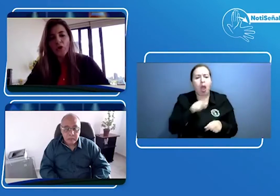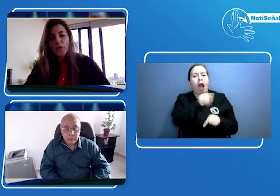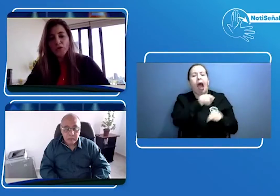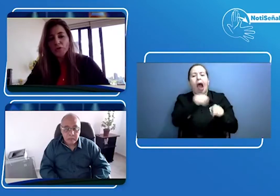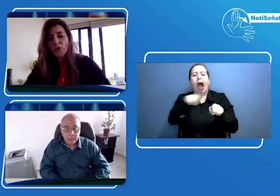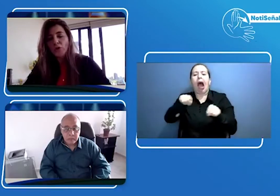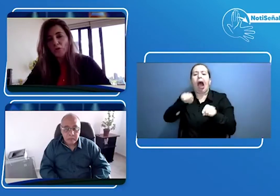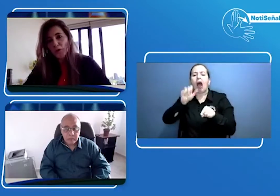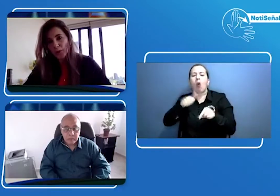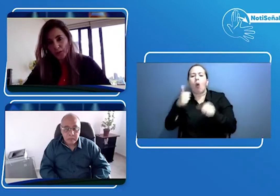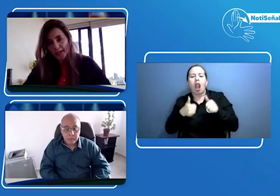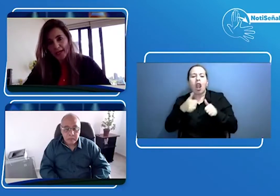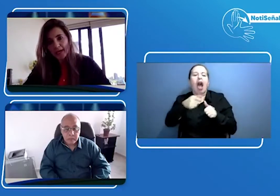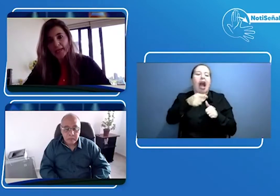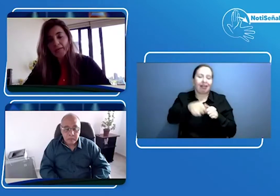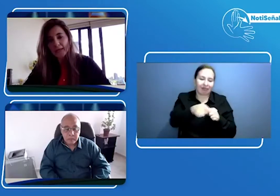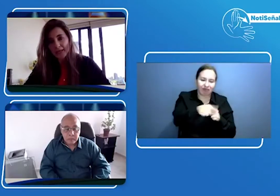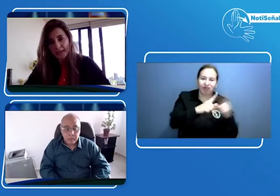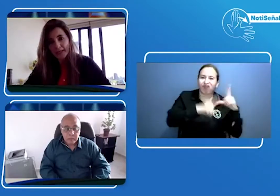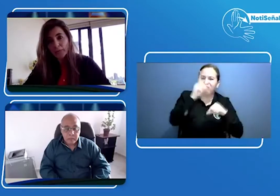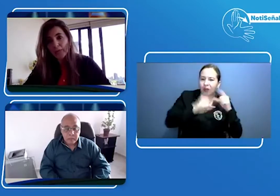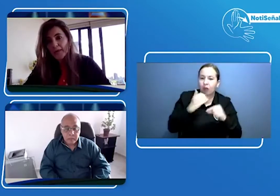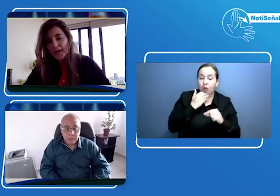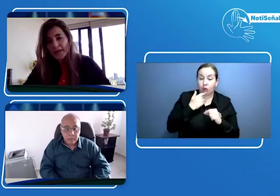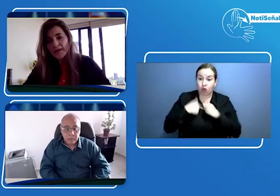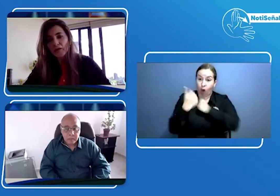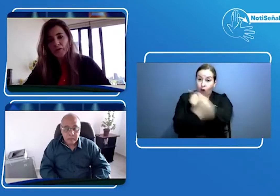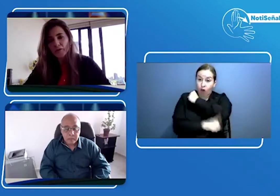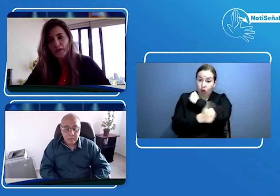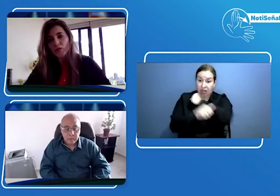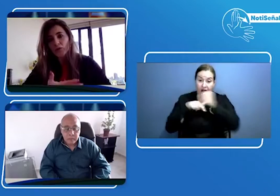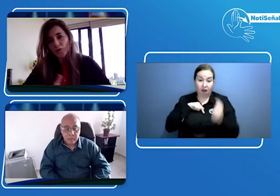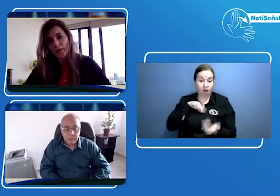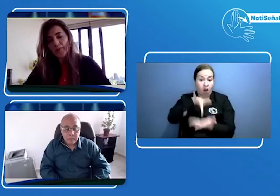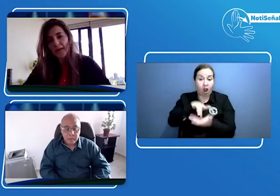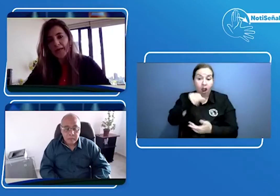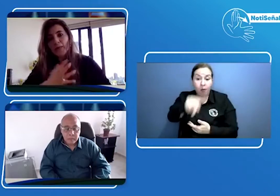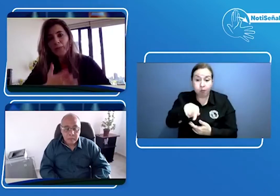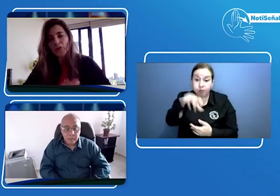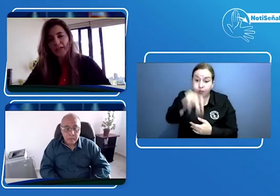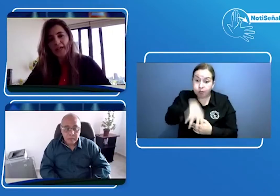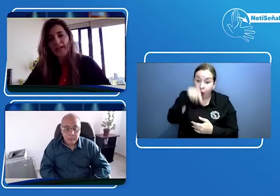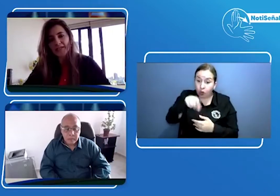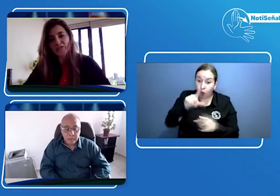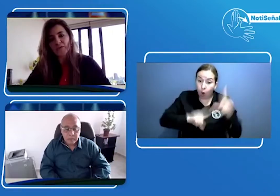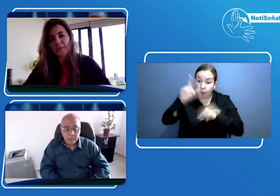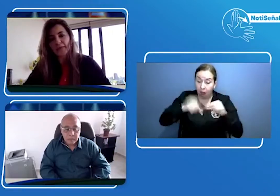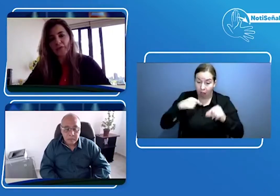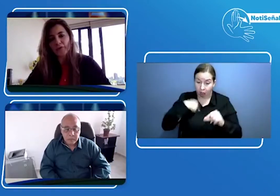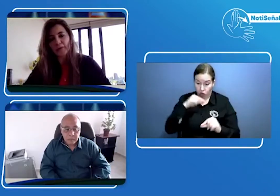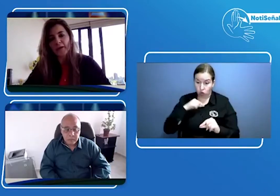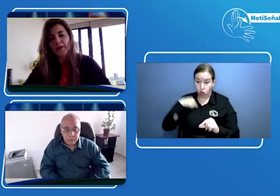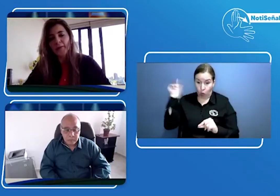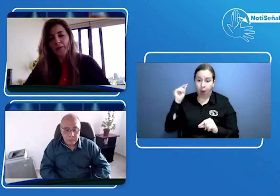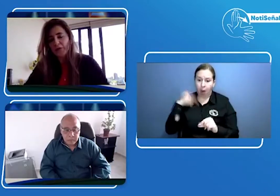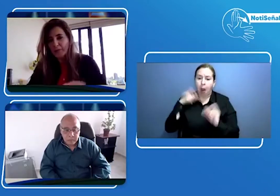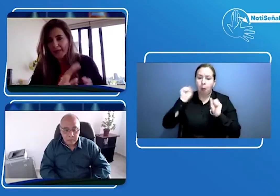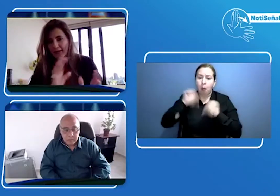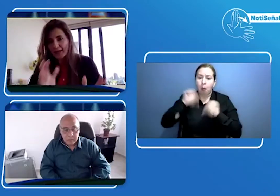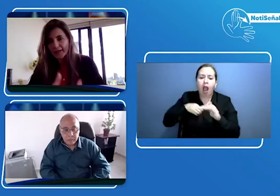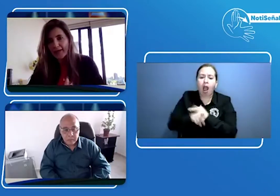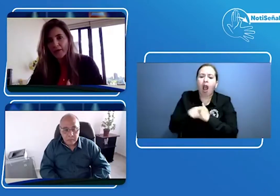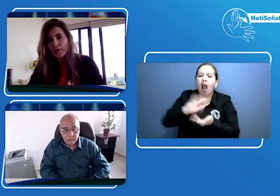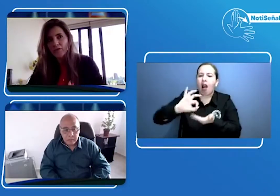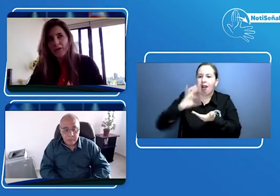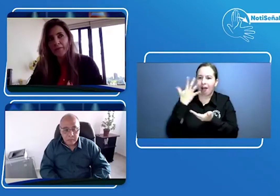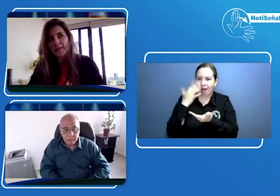Colsubsidio. Cuando yo soy un usuario Boyacá y me atienden en una IPS de Colsubsidio y soy Nueva EPS, puedo tener el acceso a esta plataforma. Pero entonces, para